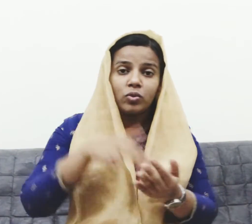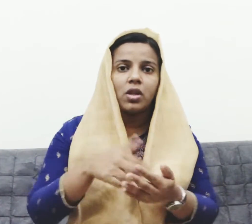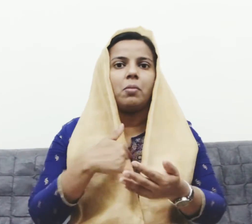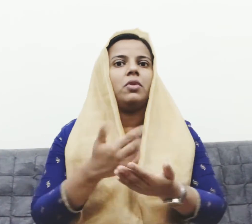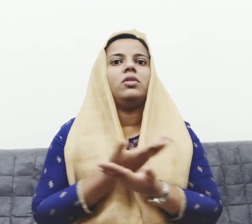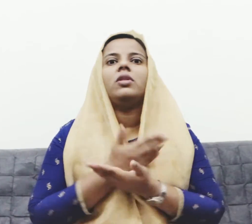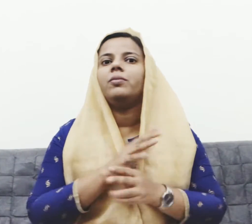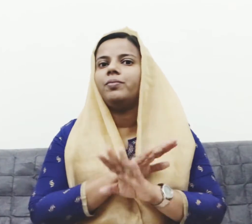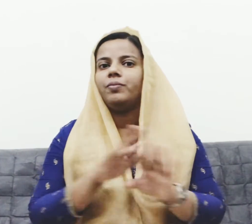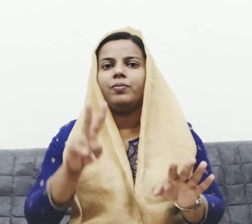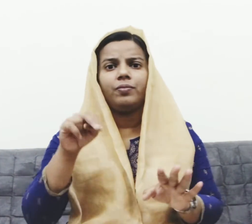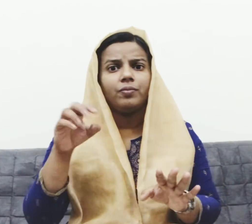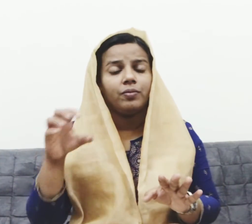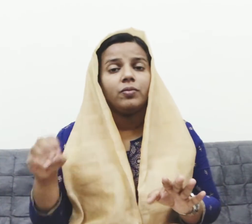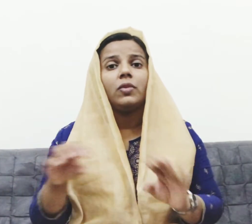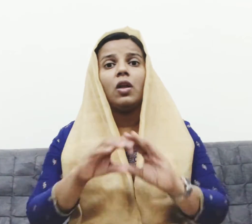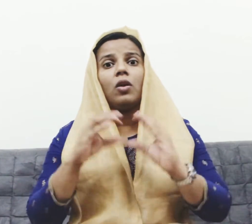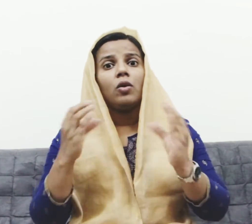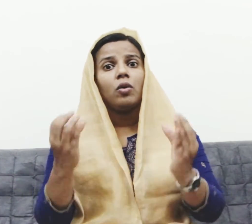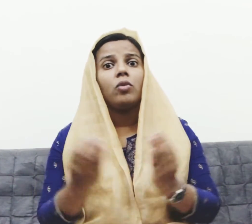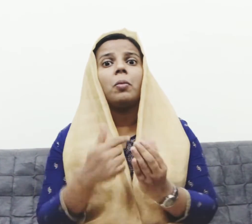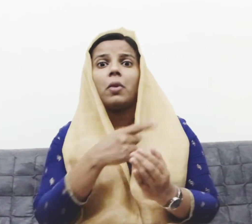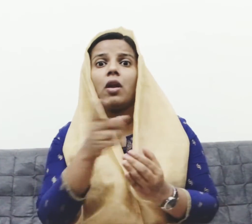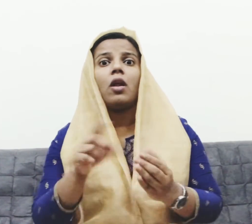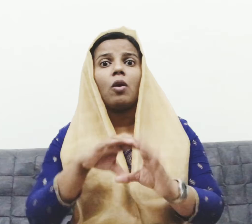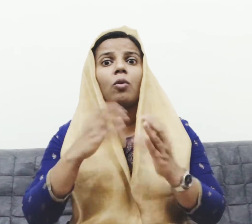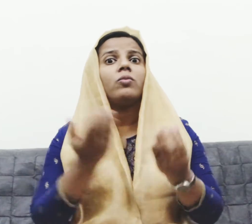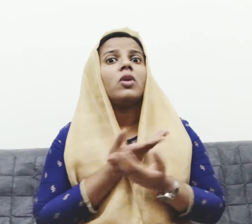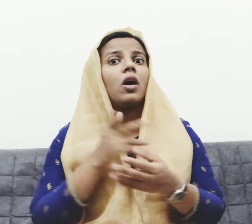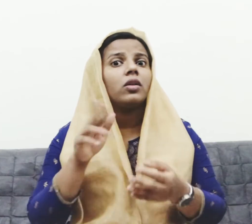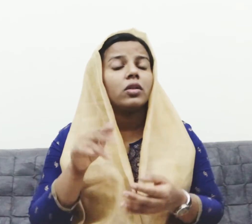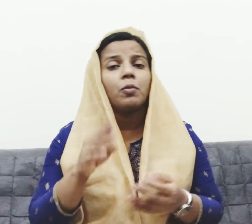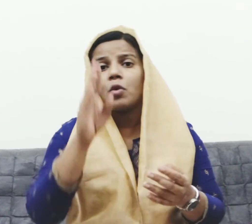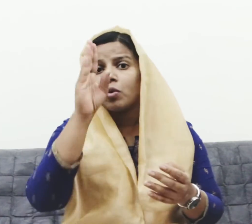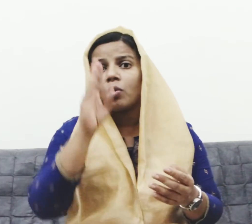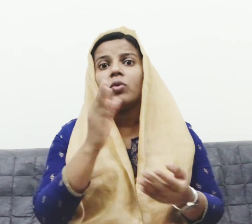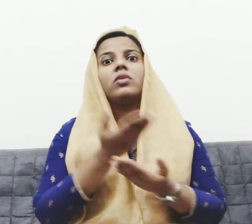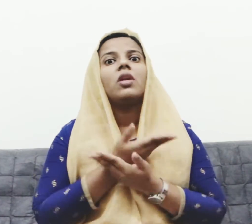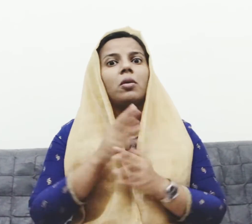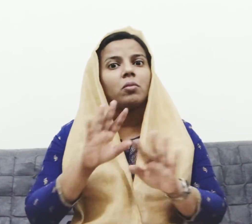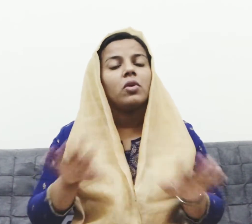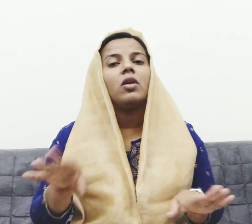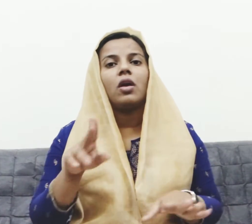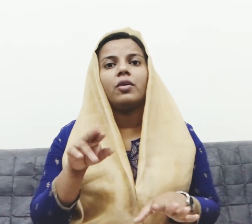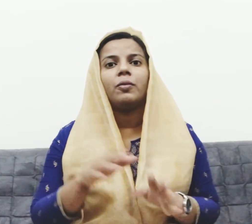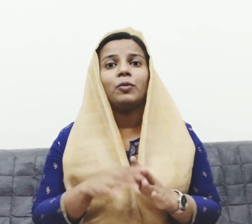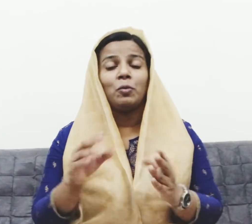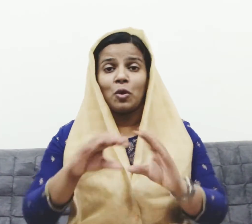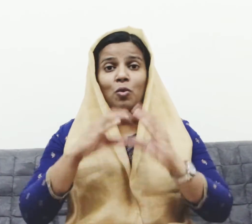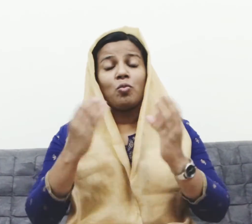ലോകത്തിലുള്ളതിനെയും സ്നേഹിക്കരുത്. അവരുവൻ ലോകത്തെ സ്നേഹിക്കുന്നുവെങ്കിൽ അവനിൽ എന്തില്ല? പിതാവിൻ്റെ സ്നേഹമില്ല. ഇപ്പം ലോകത്തിൽ ട്രെൻഡുകളുണ്ട്,